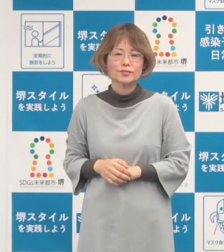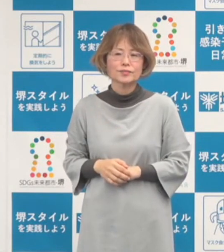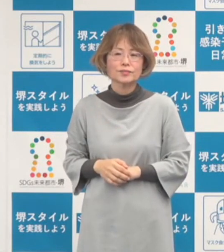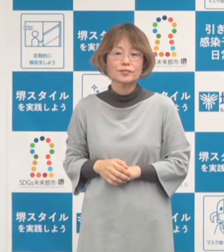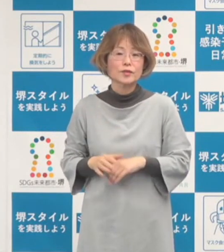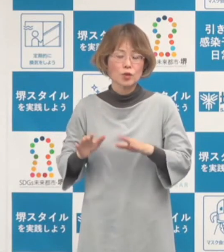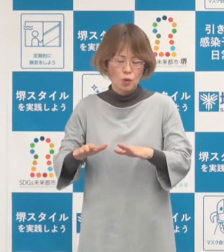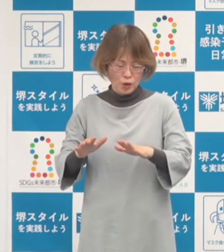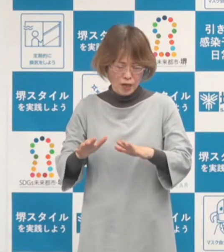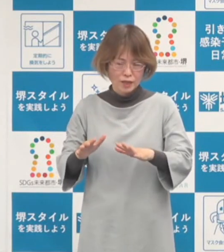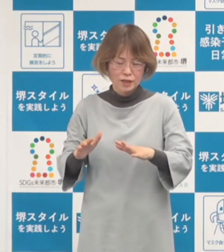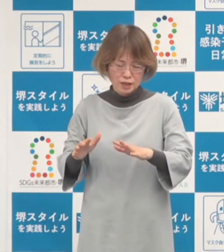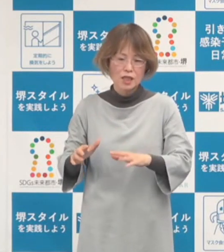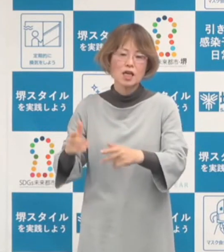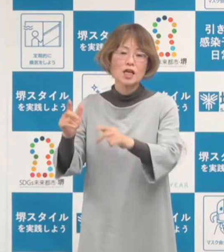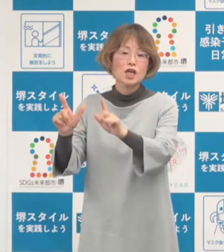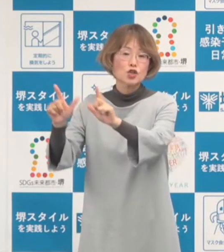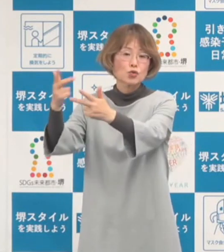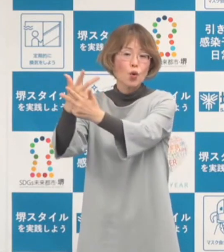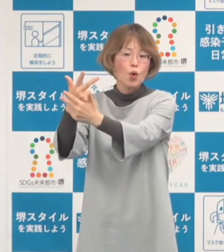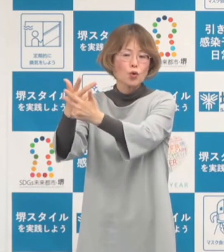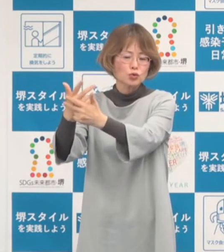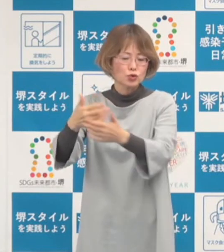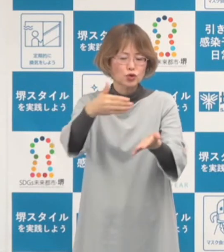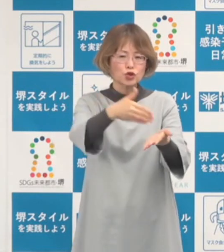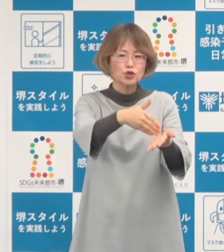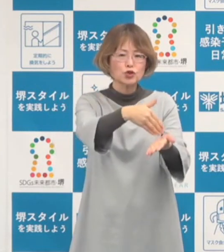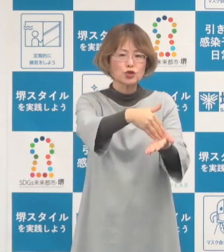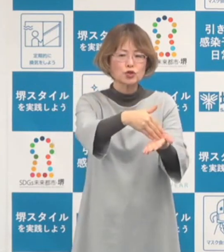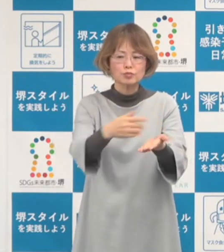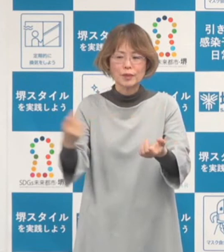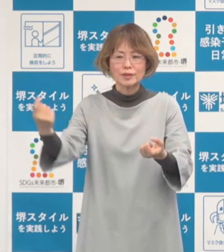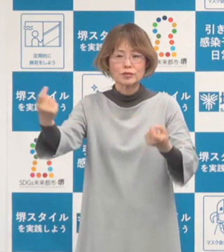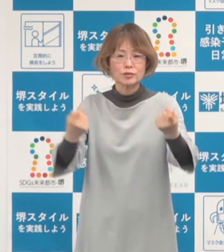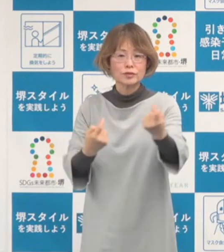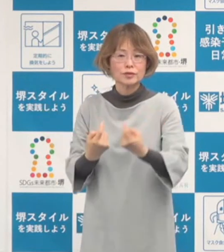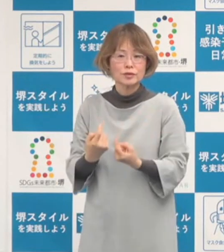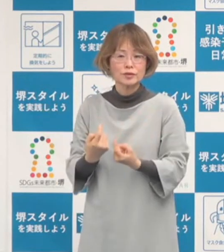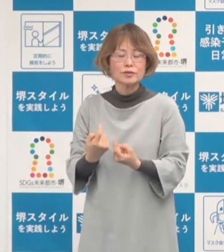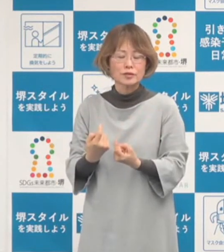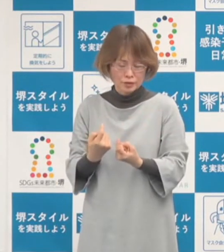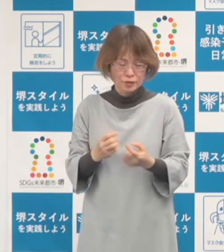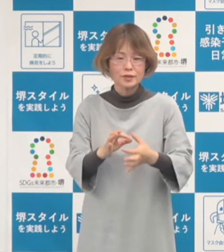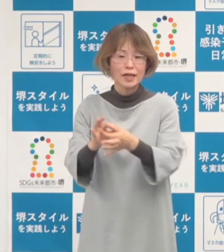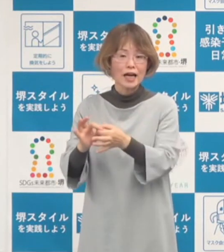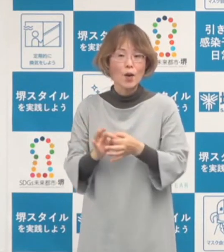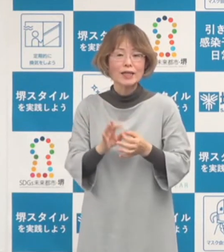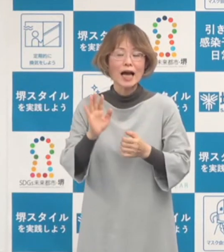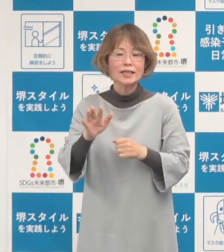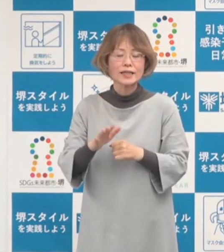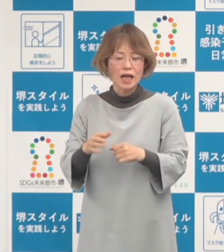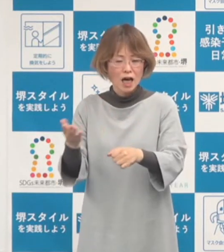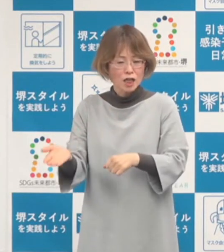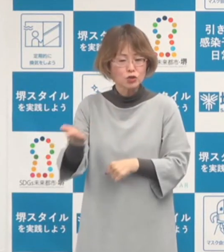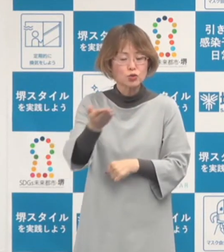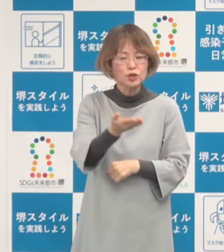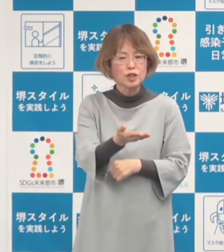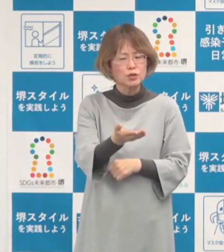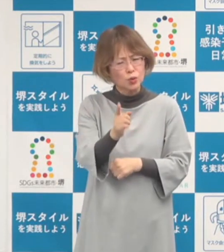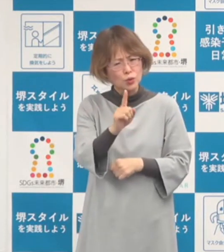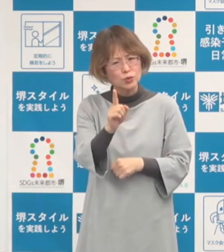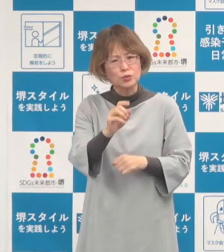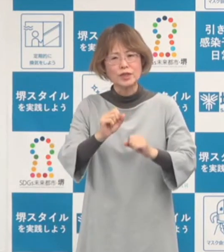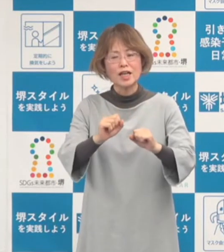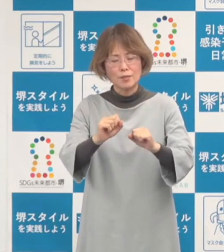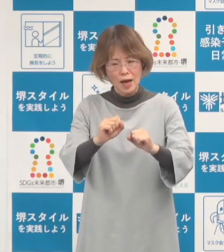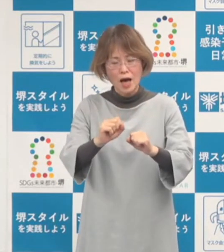東北から九州まで関わっていただきましたが、次回どのような打ち出しをすればですね、より百舌鳥古墳群はも